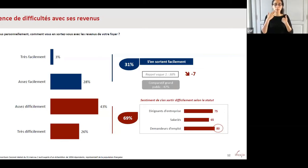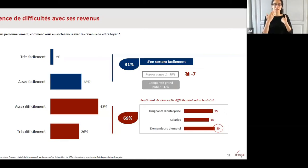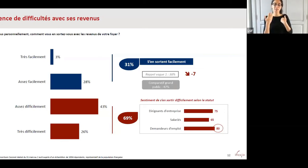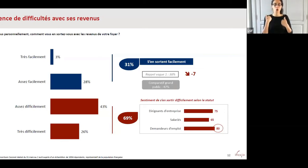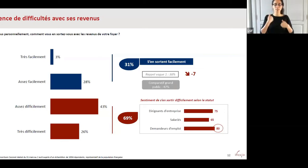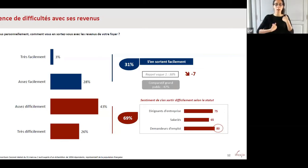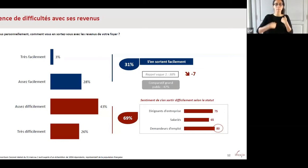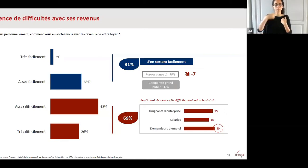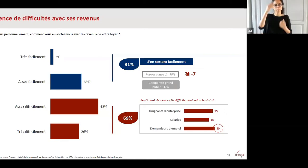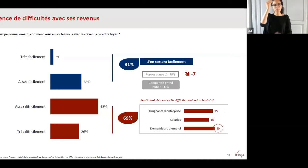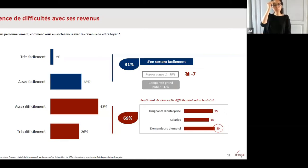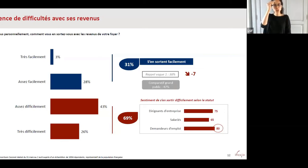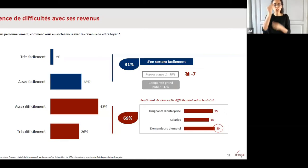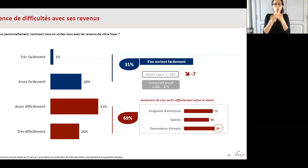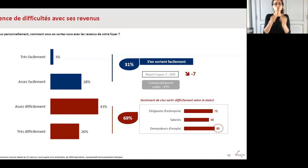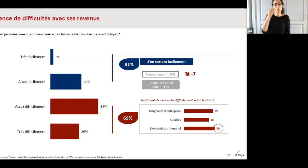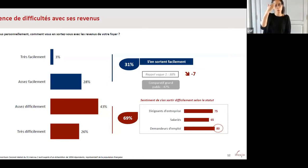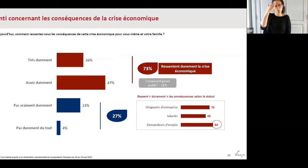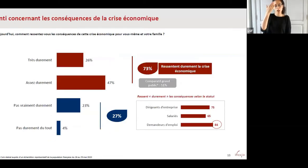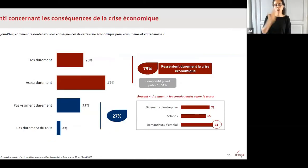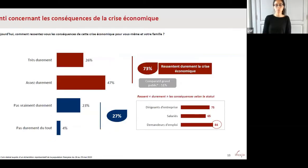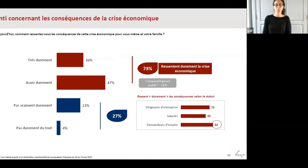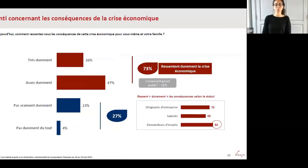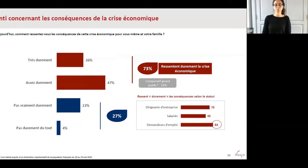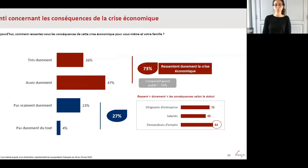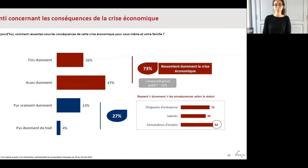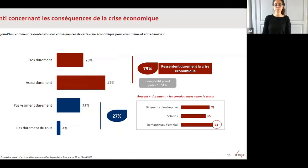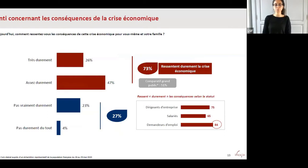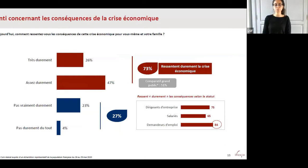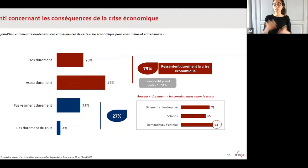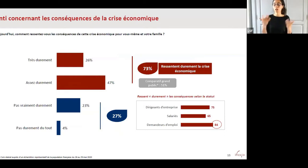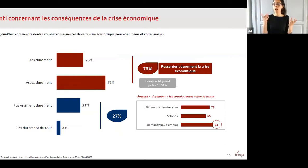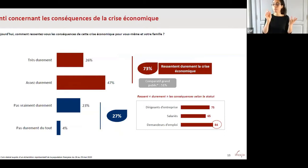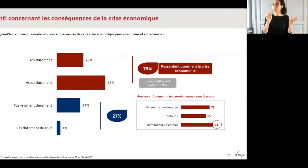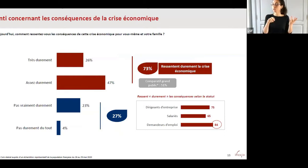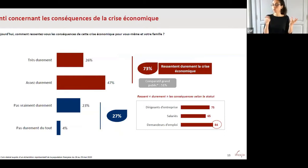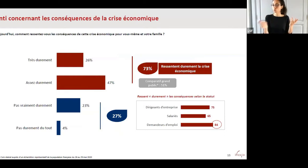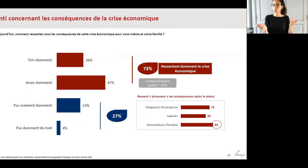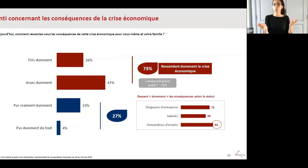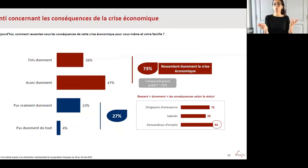ou mental. Et bien sûr, clairement,